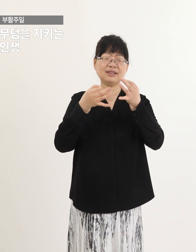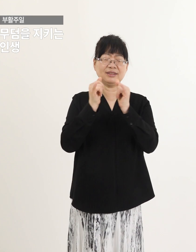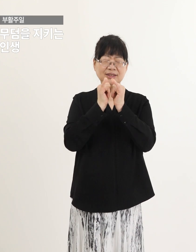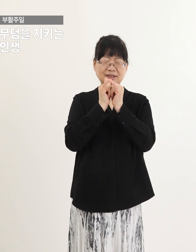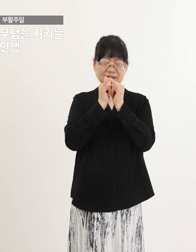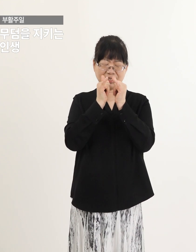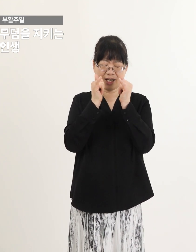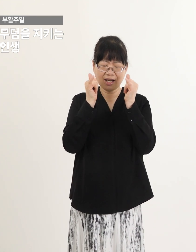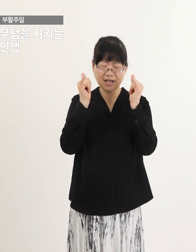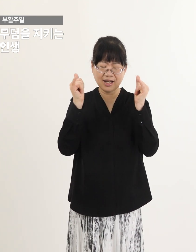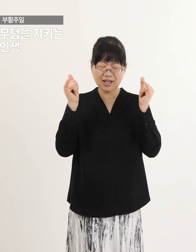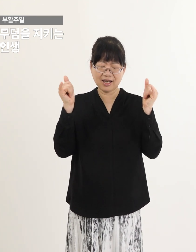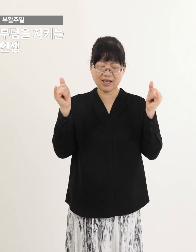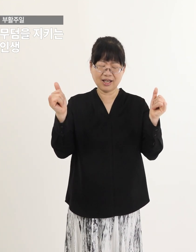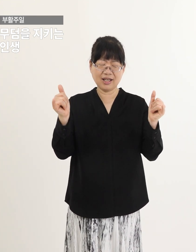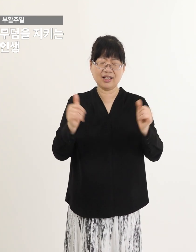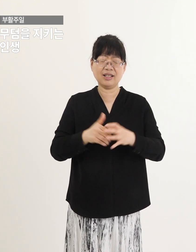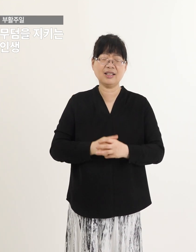부르는 나